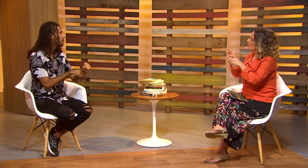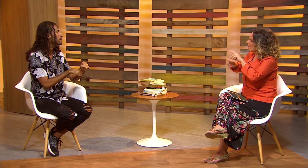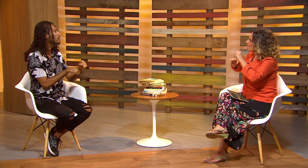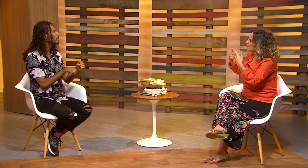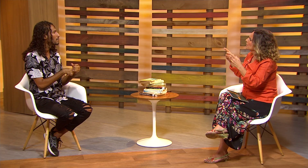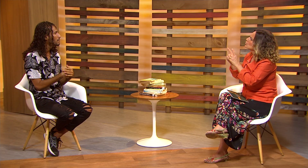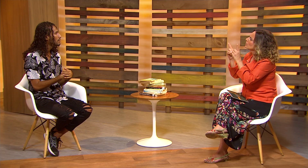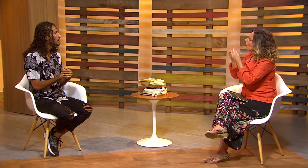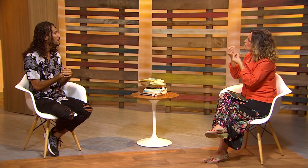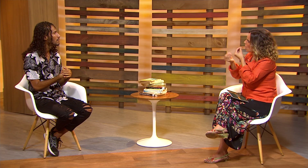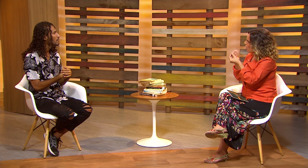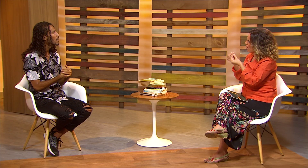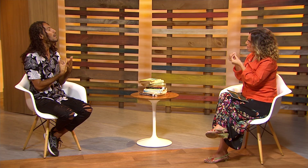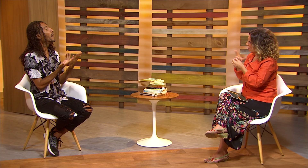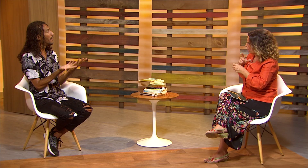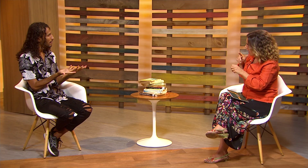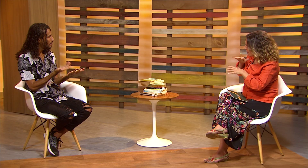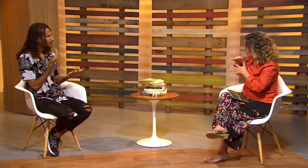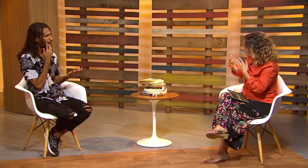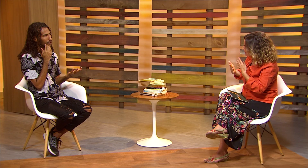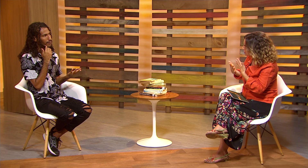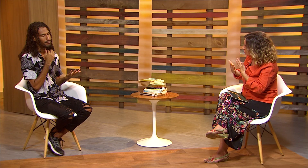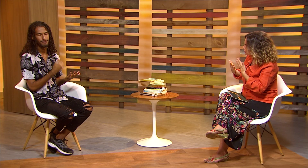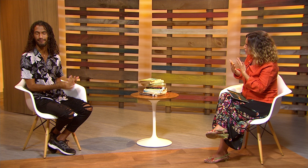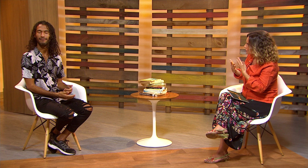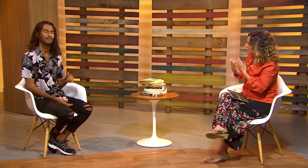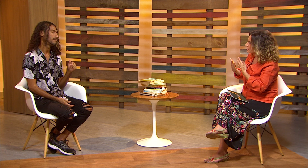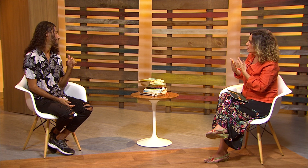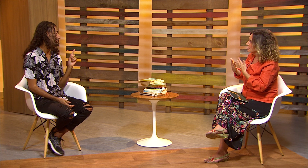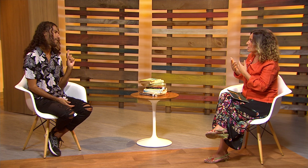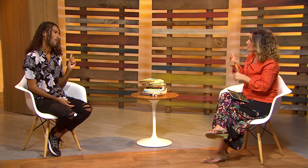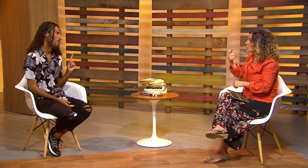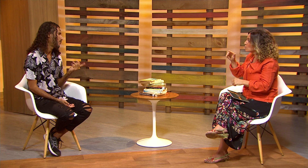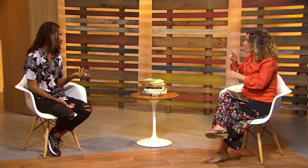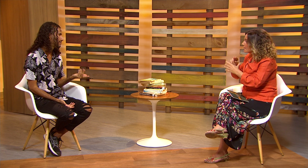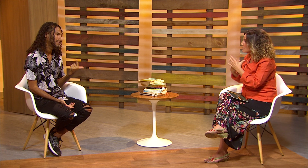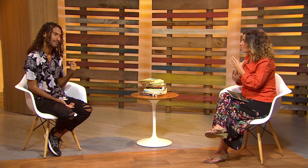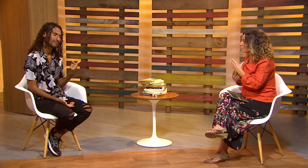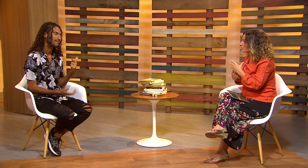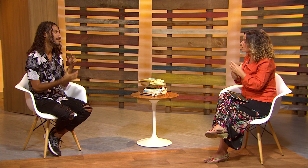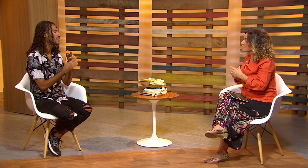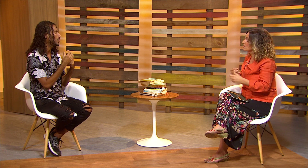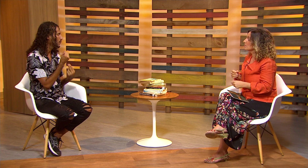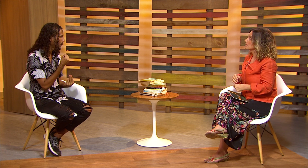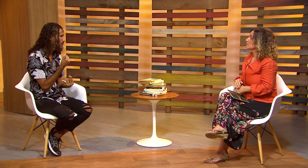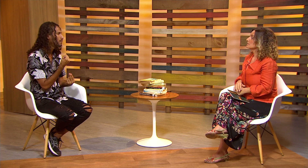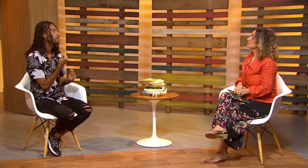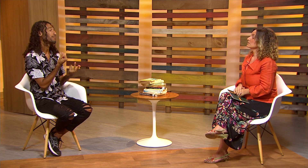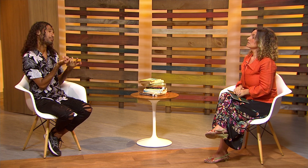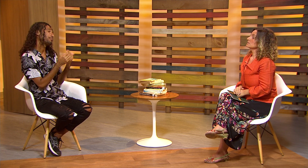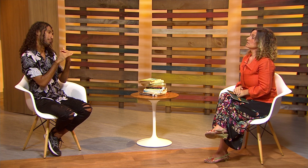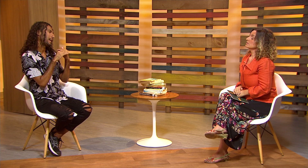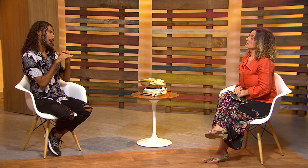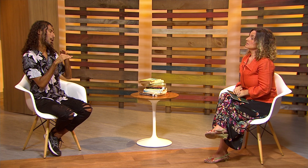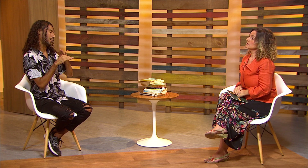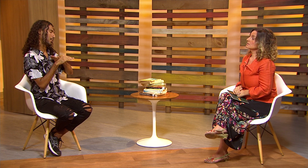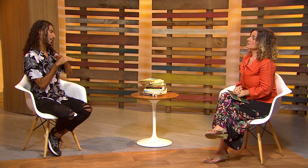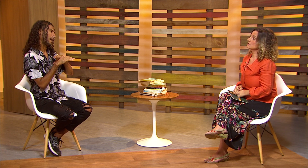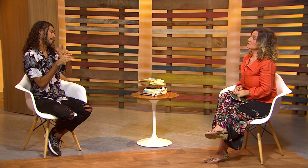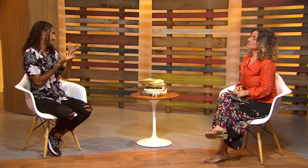Mas como é em relação ao material didático? Tem Libras? Não tem. Não é bilíngue? Não tem bilíngue, não tem material bilíngue. É